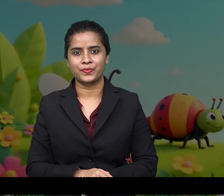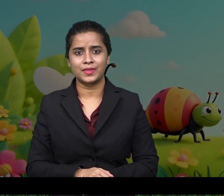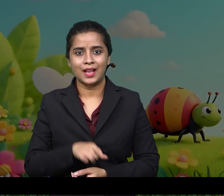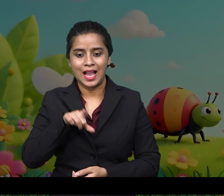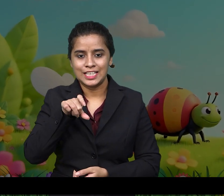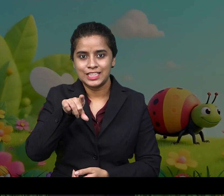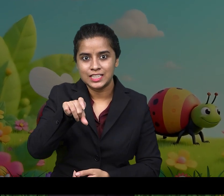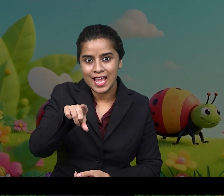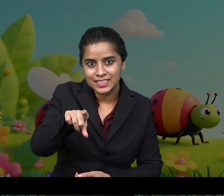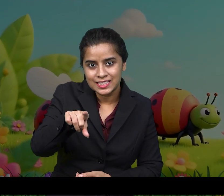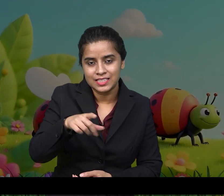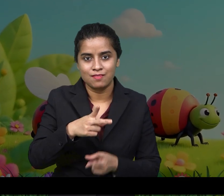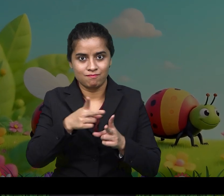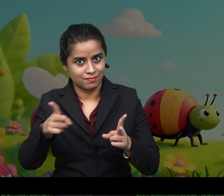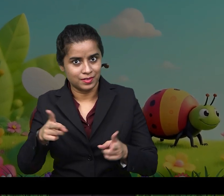कीड़े,